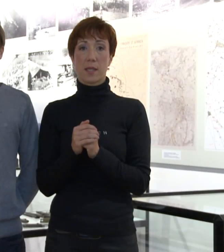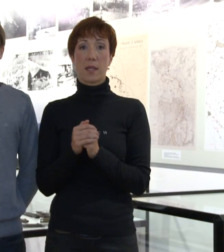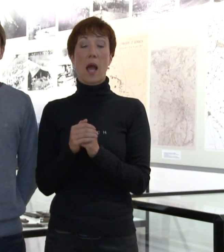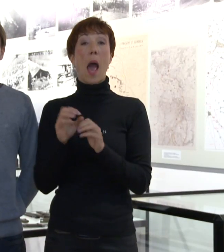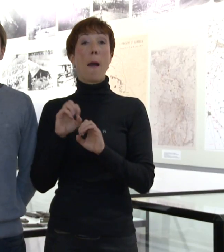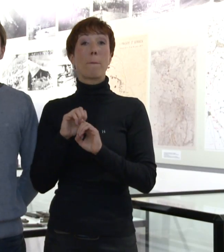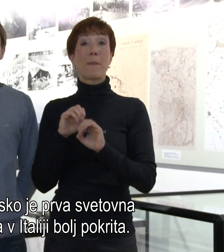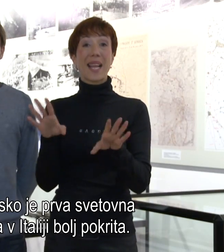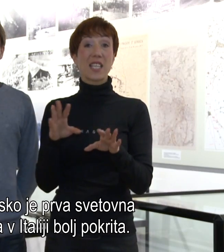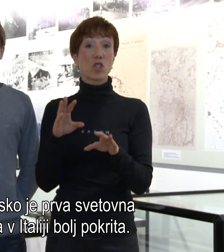Medijsko je prva svetovna vojna